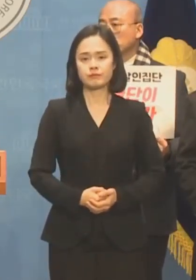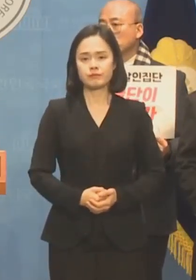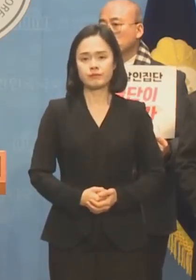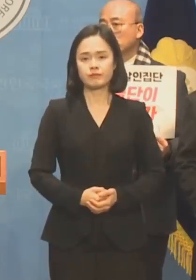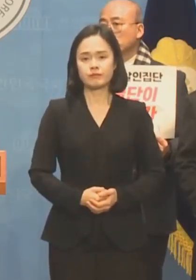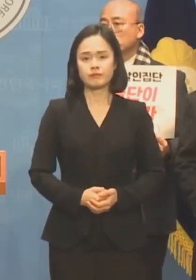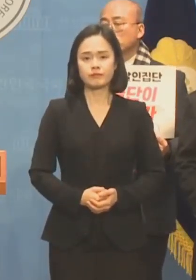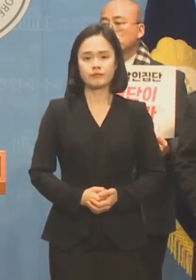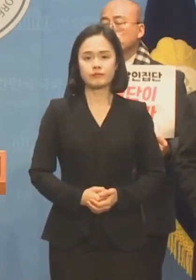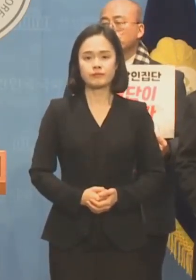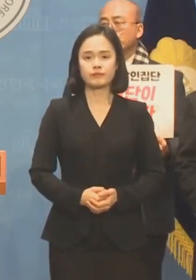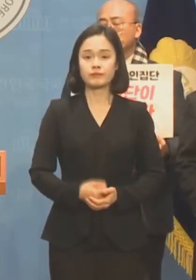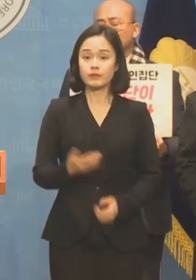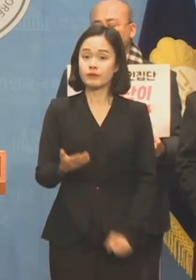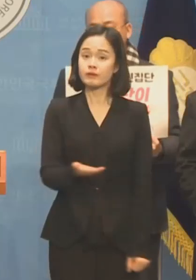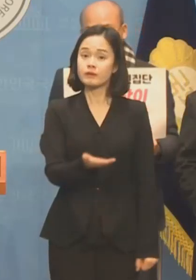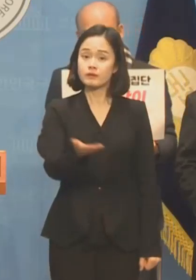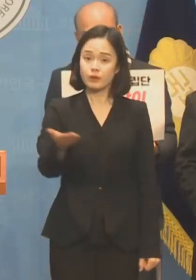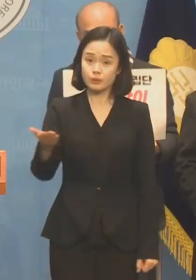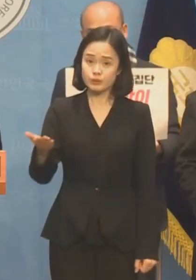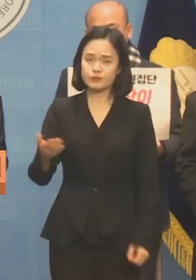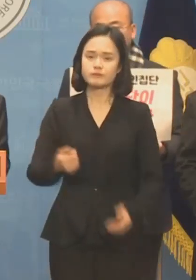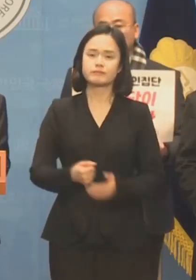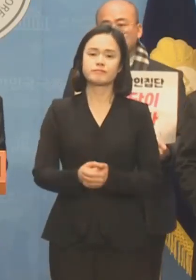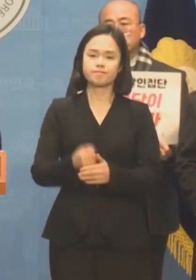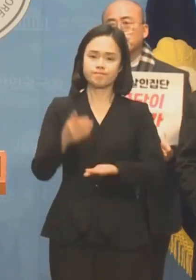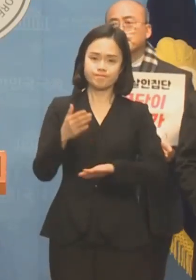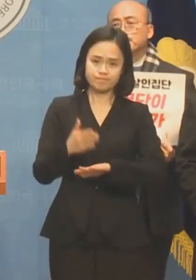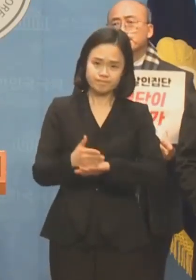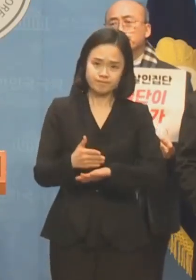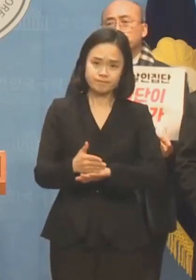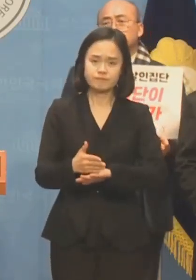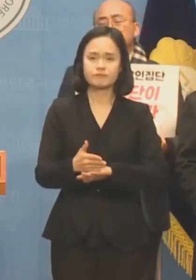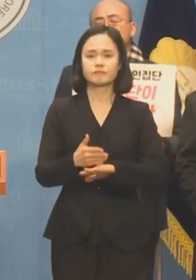여러분 정말 고맙습니다.